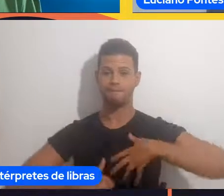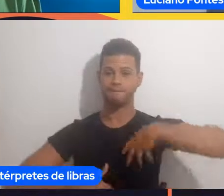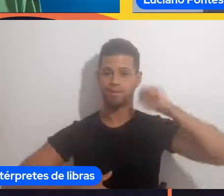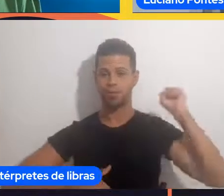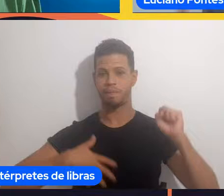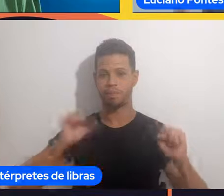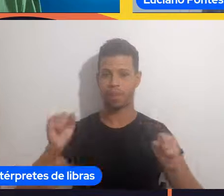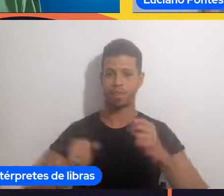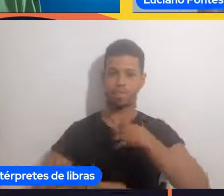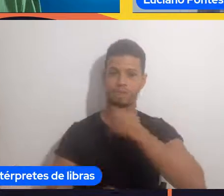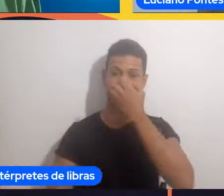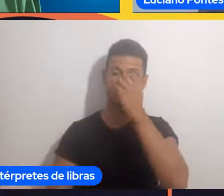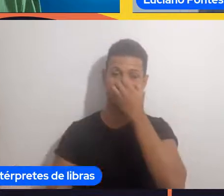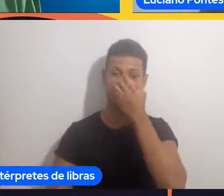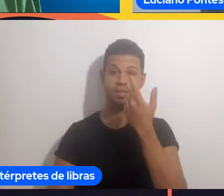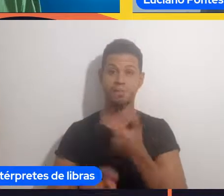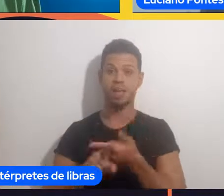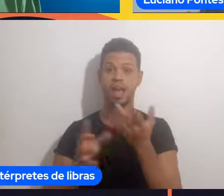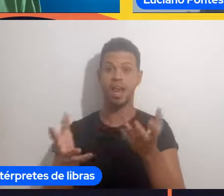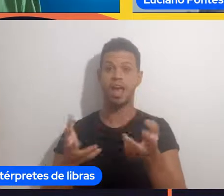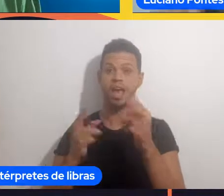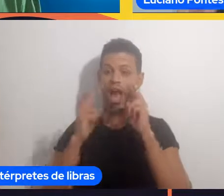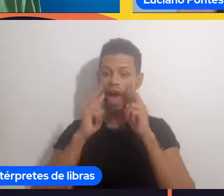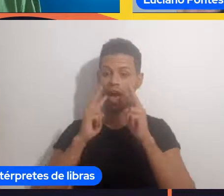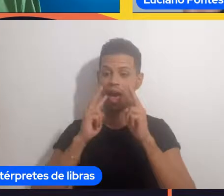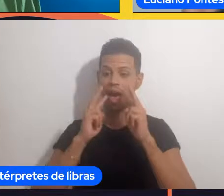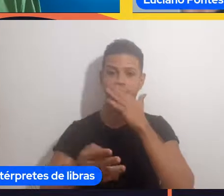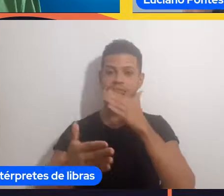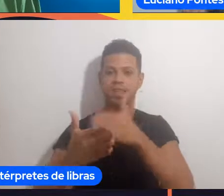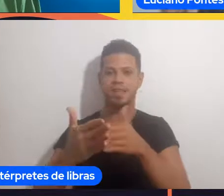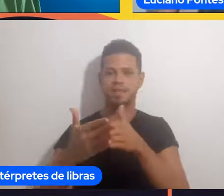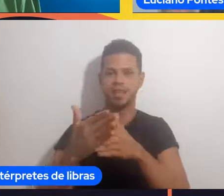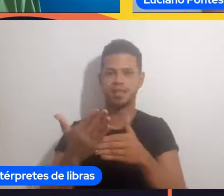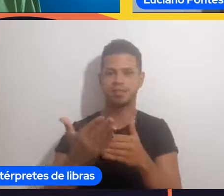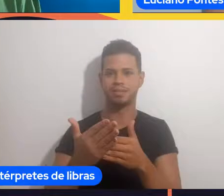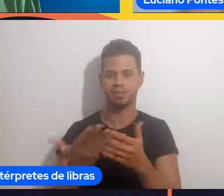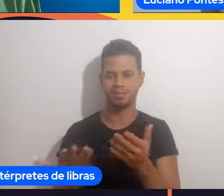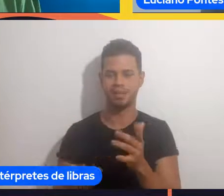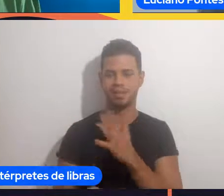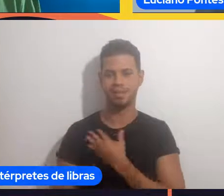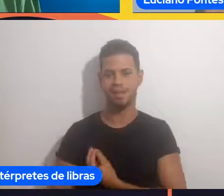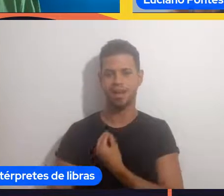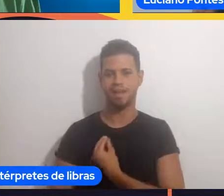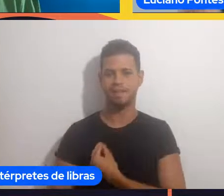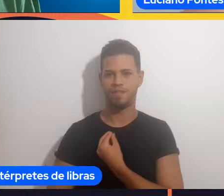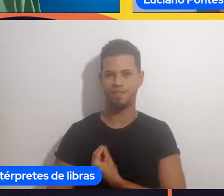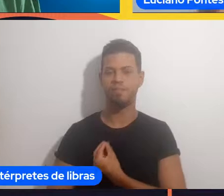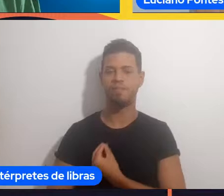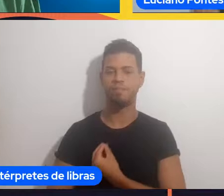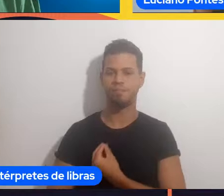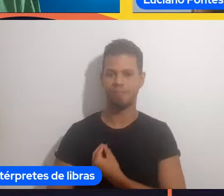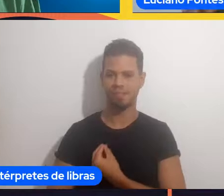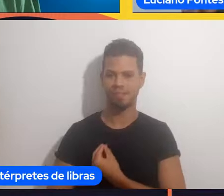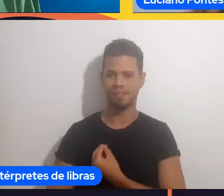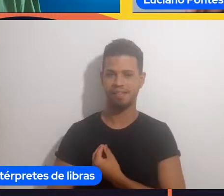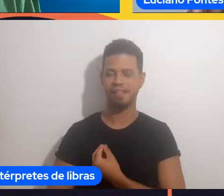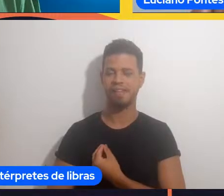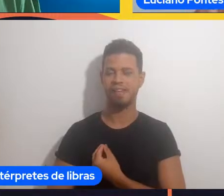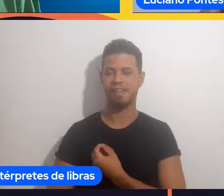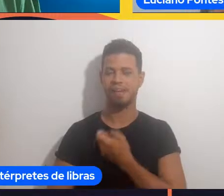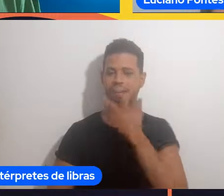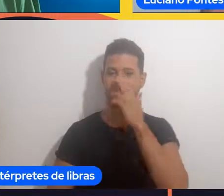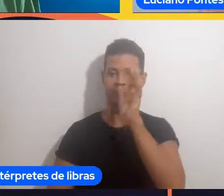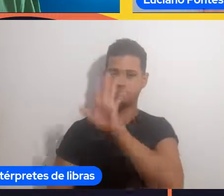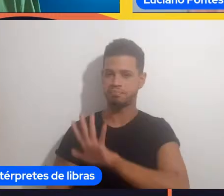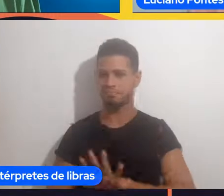é porque ela quebrou um território ali de proteção que existe, né? Porque existe uma questão sinérgica dessa